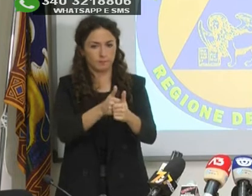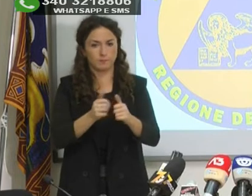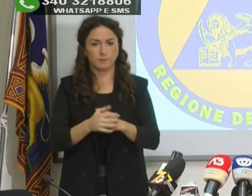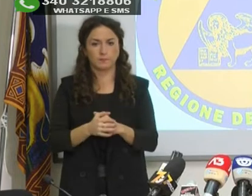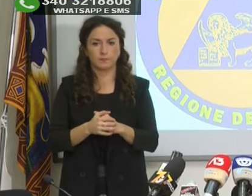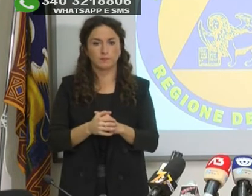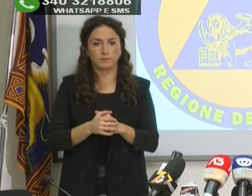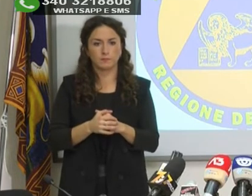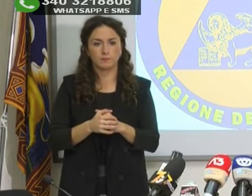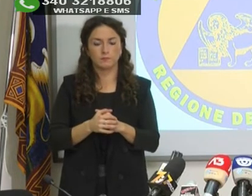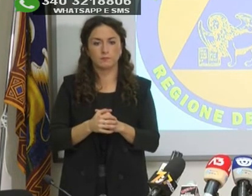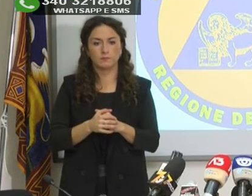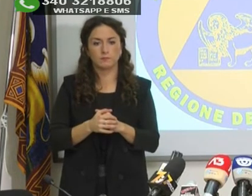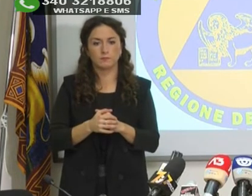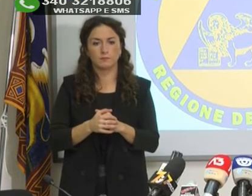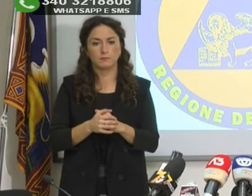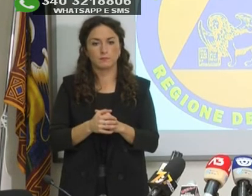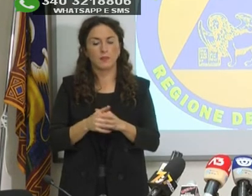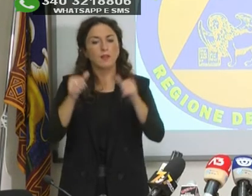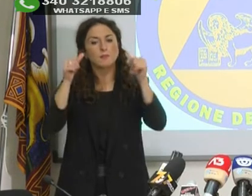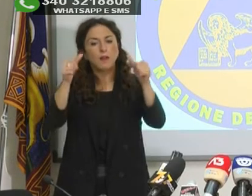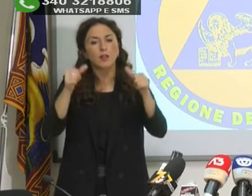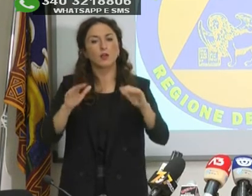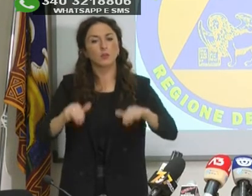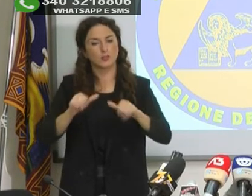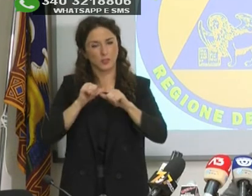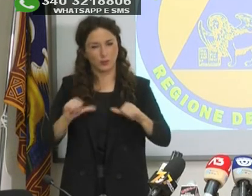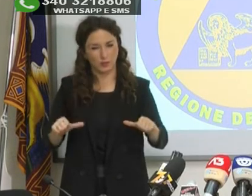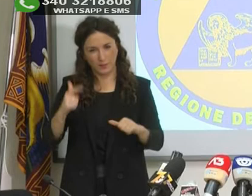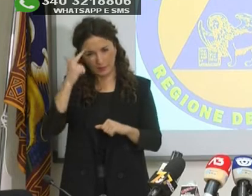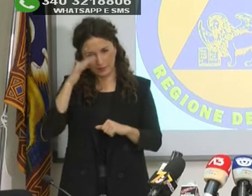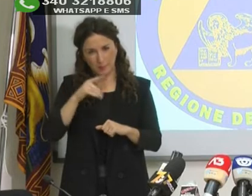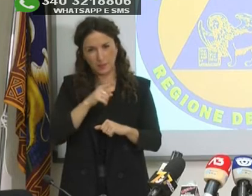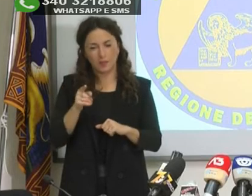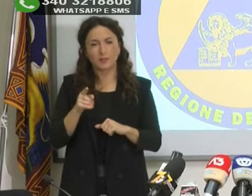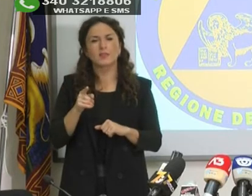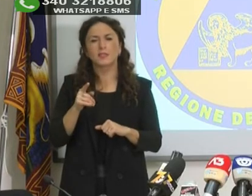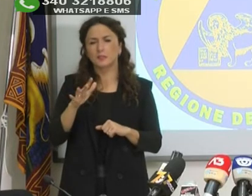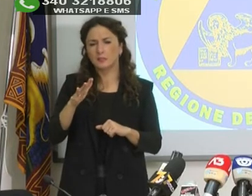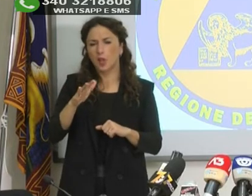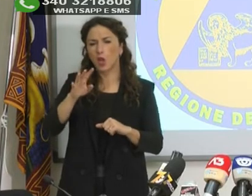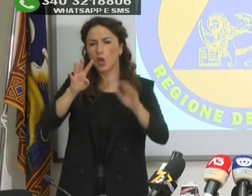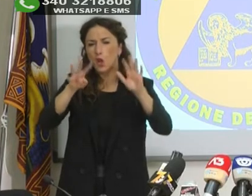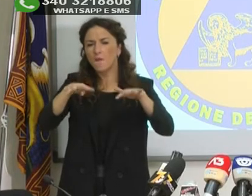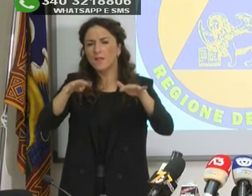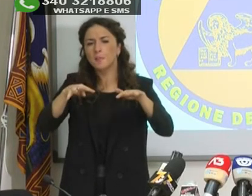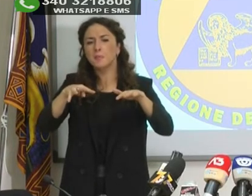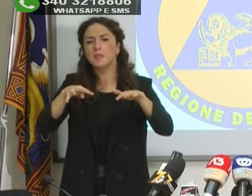protezione civile, che sapete, di cui si è parlato, che alla fine ha prodotto circa